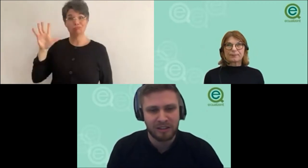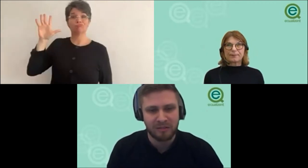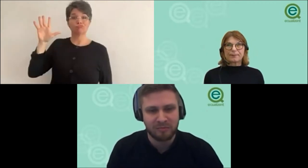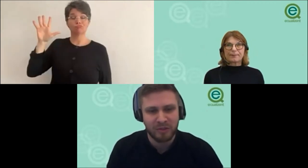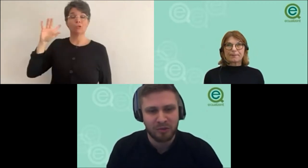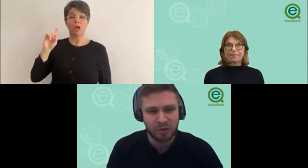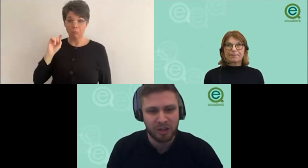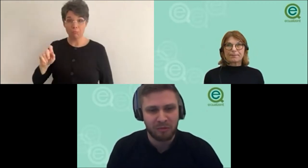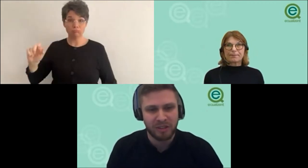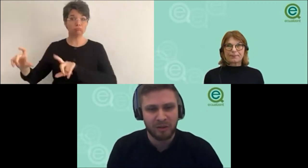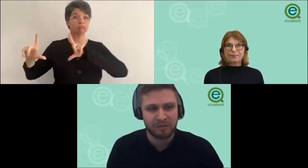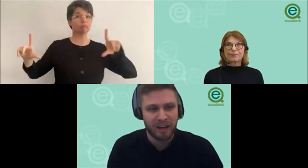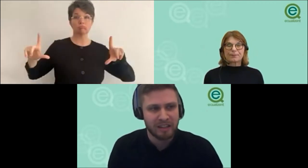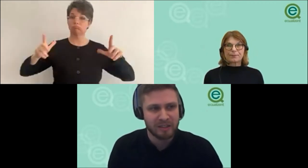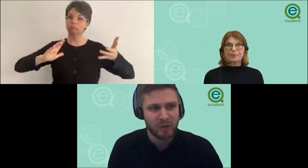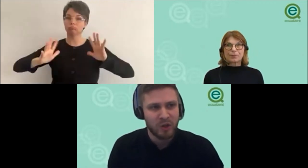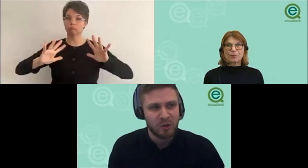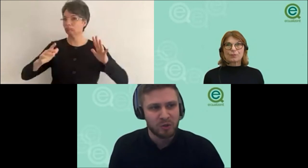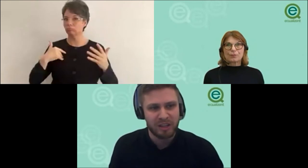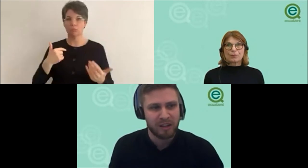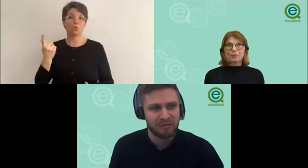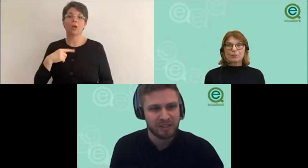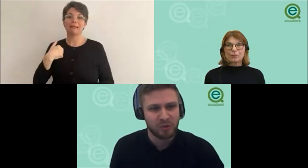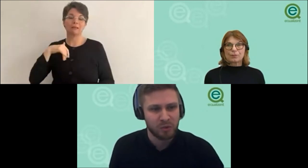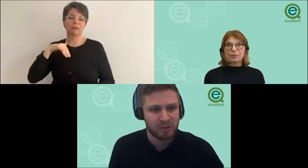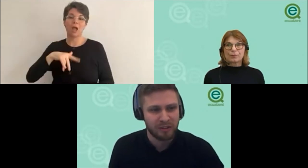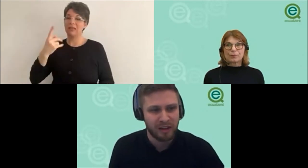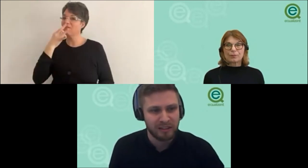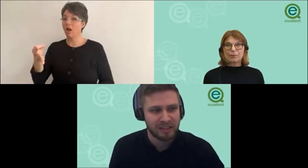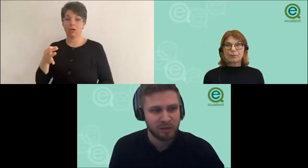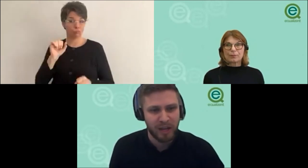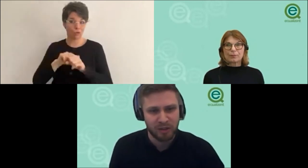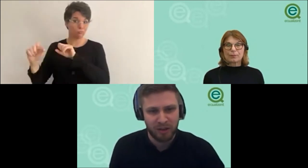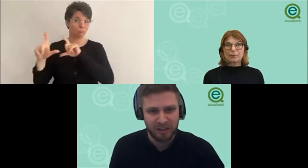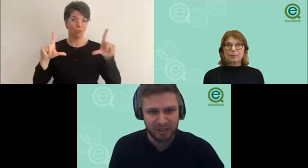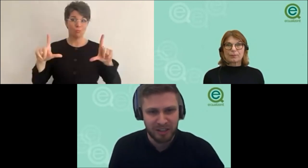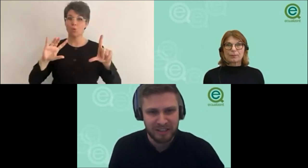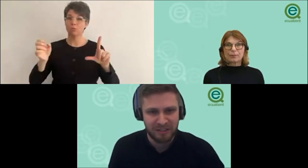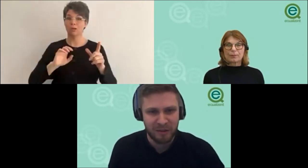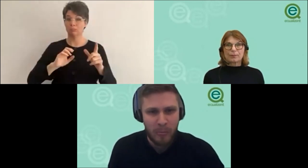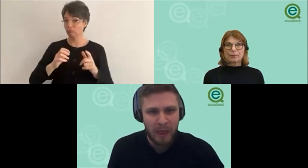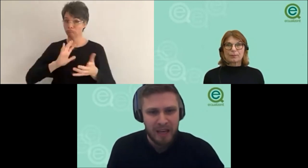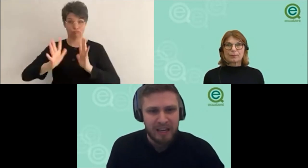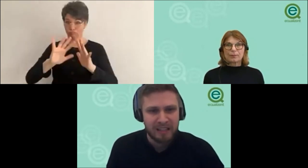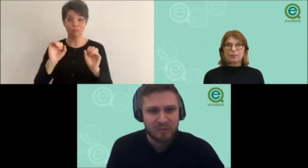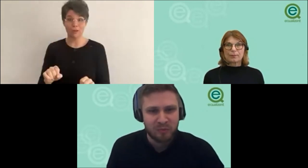kann sie auch einfach nur schreiben, ich habe eine Frage, und dann machen wir das groß und die Frage kann in Gebärdensprache gestellt werden.